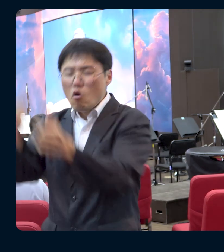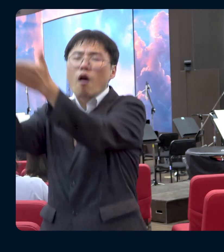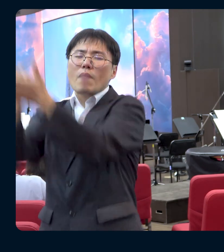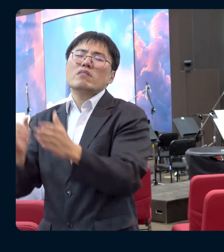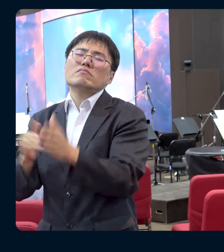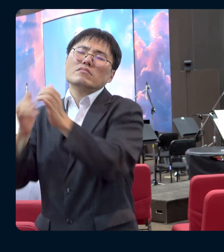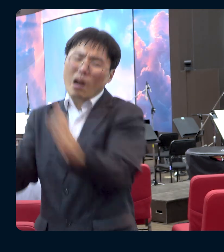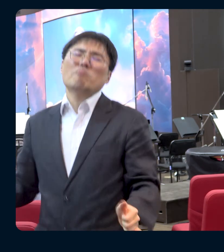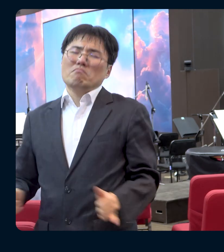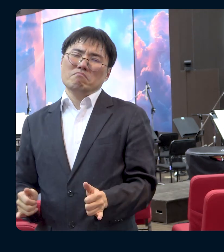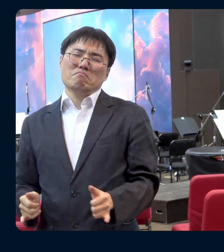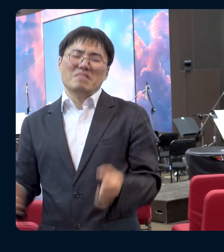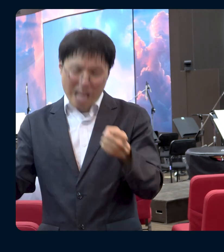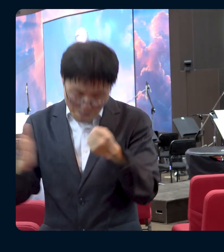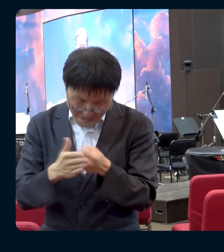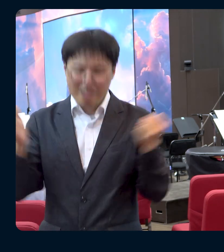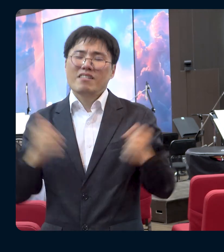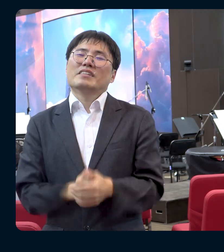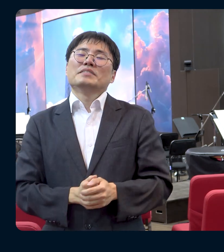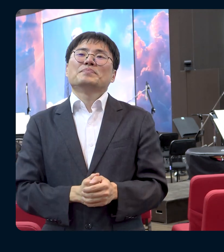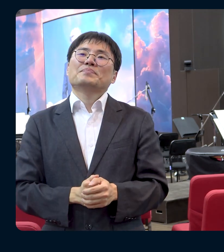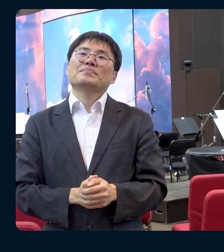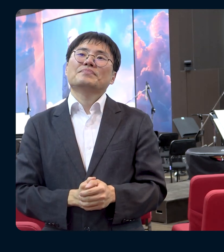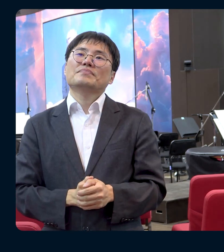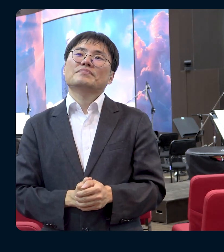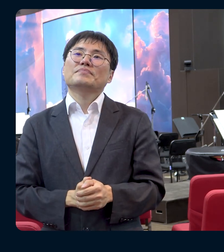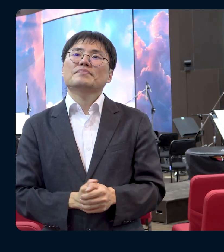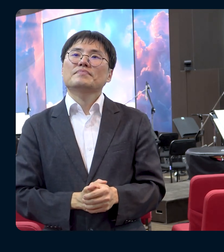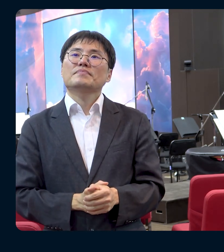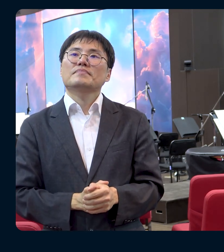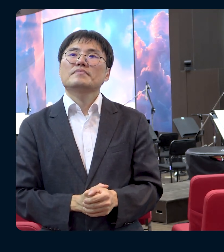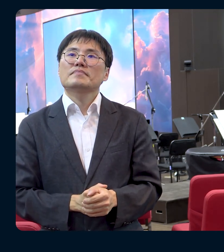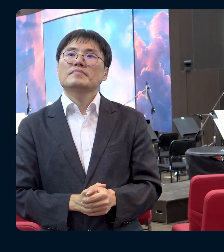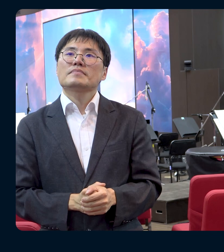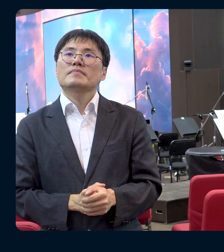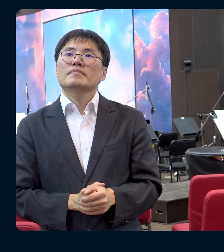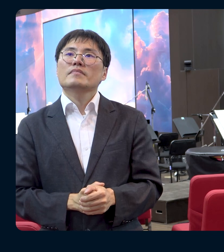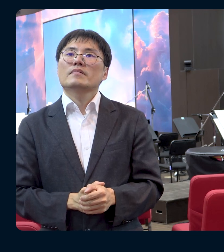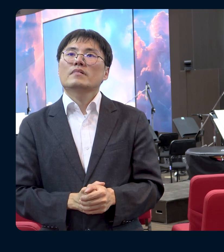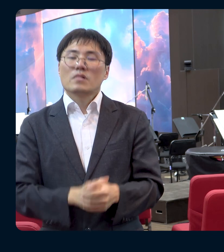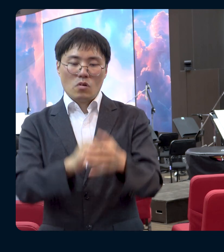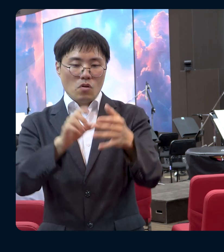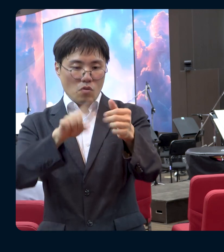십자가의 은혜로 구원받은 사람 아니에요 우리가. 그러니까 여러분,